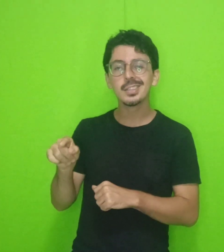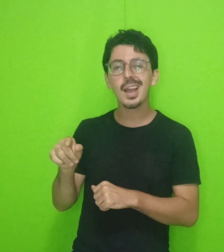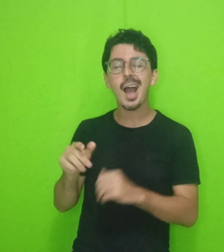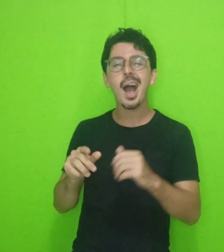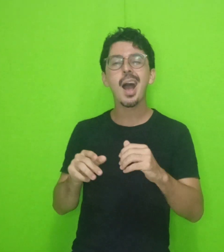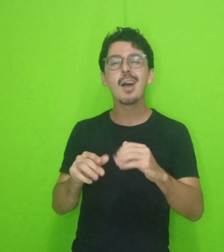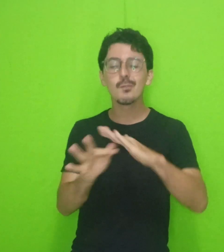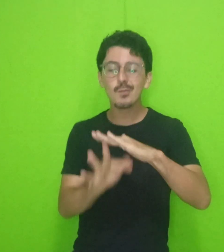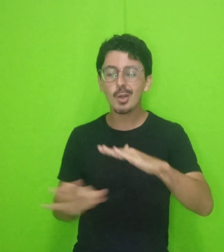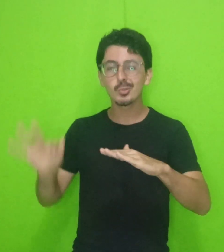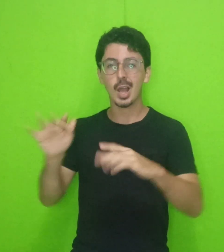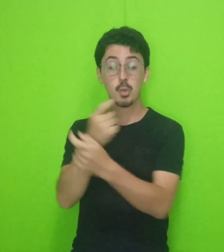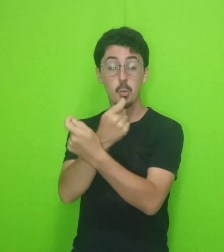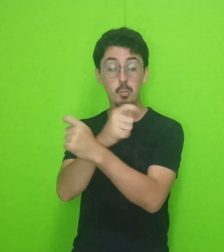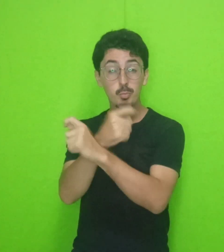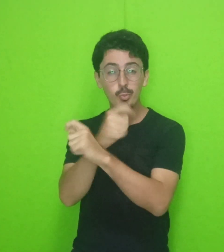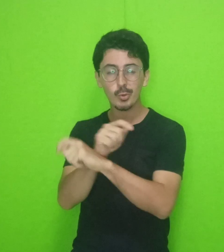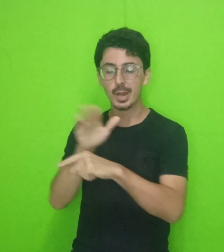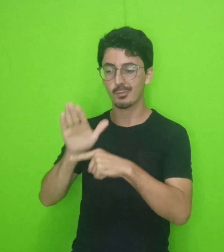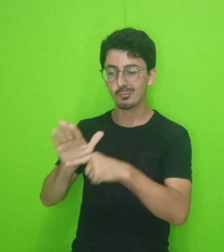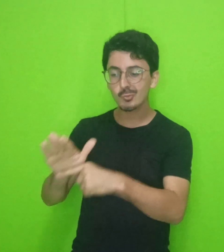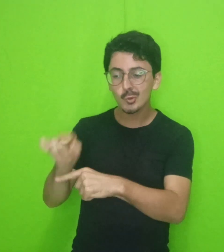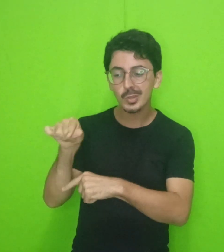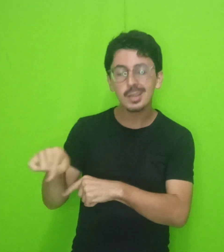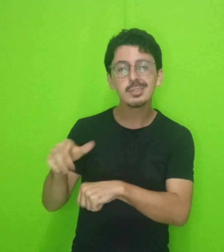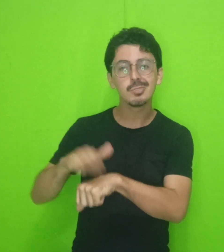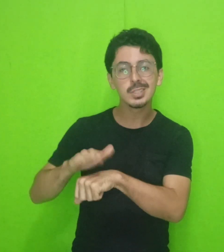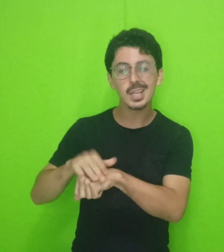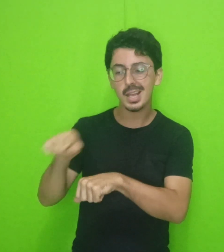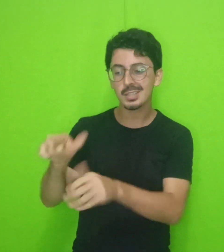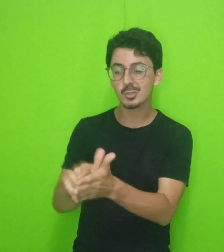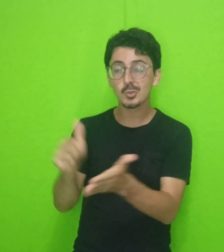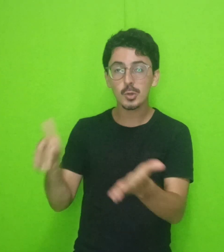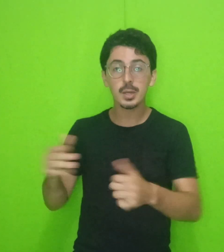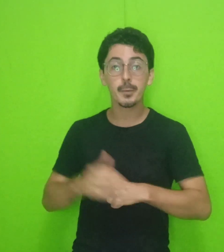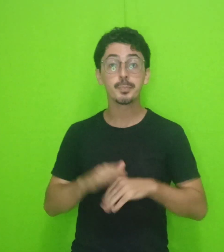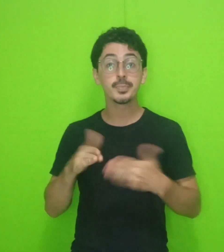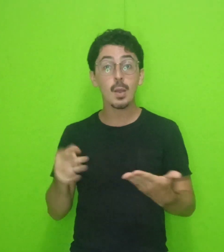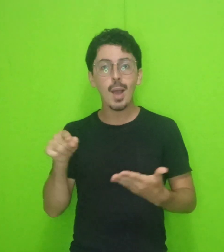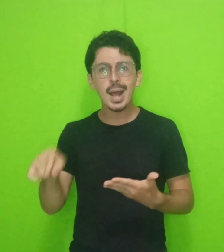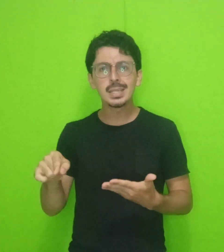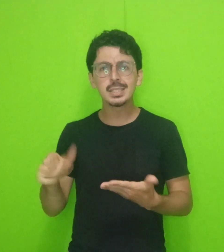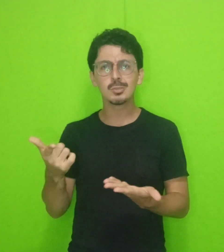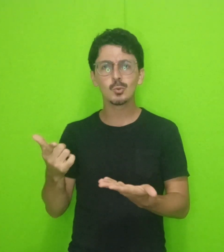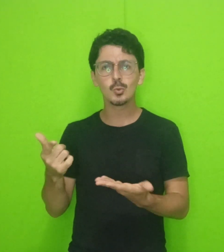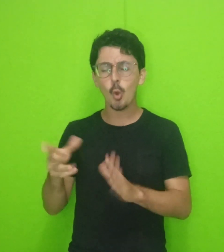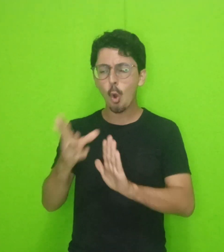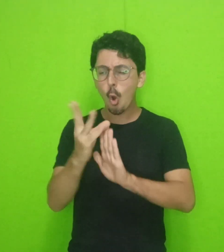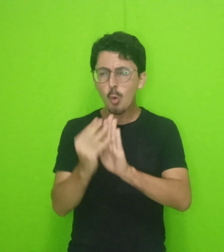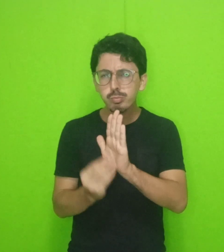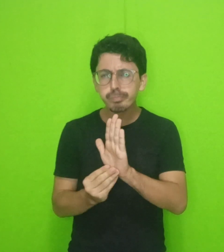aberto, ou seja, o seu conteúdo estava sempre em constante renovação.